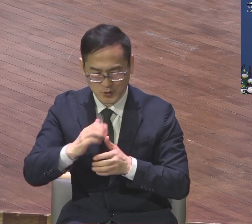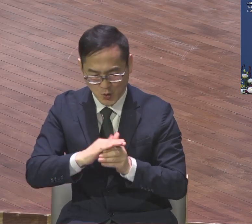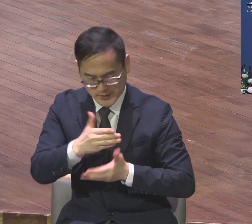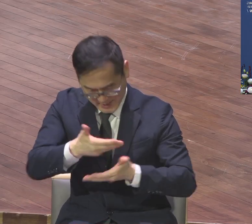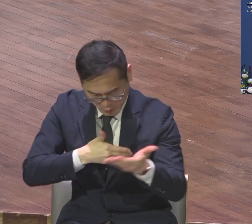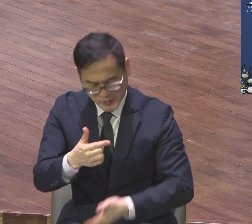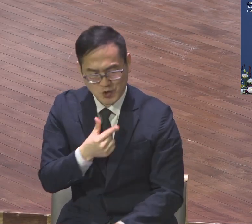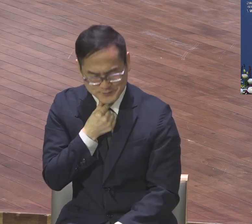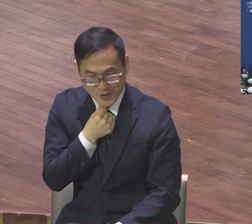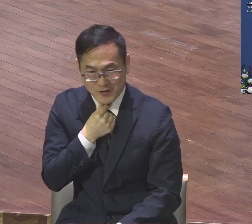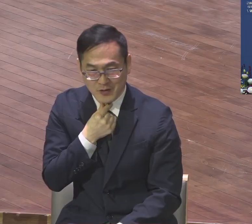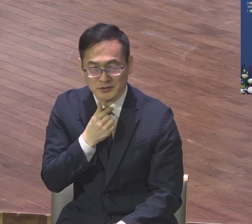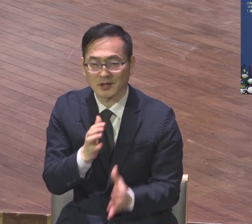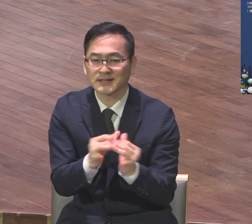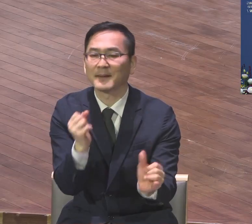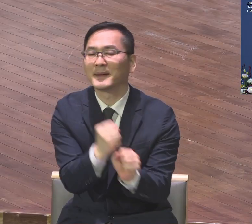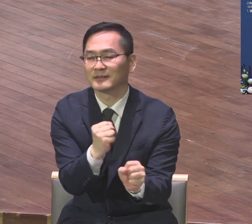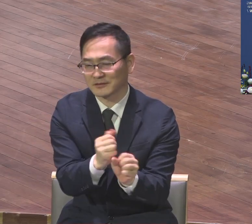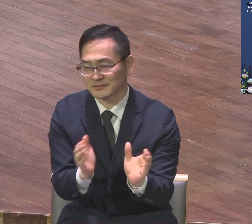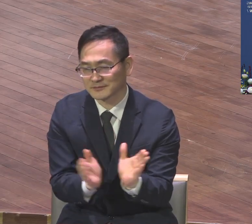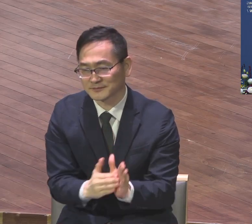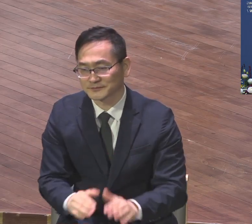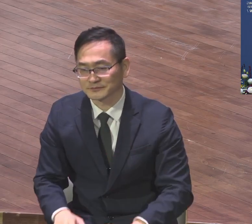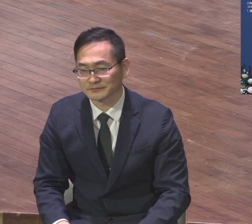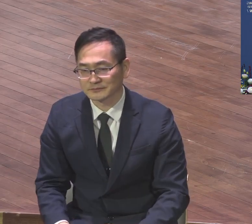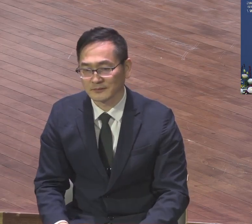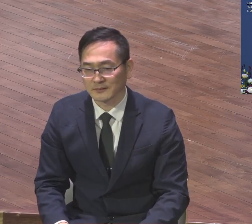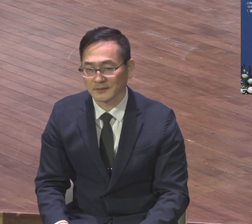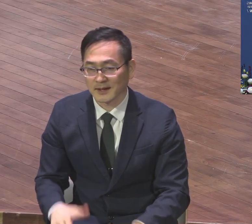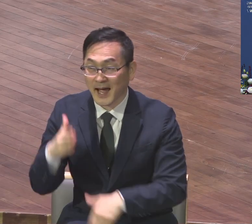교제하도록 하나님을 높이도록.